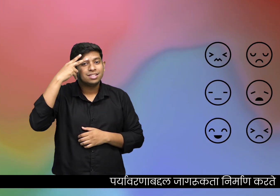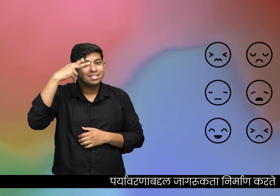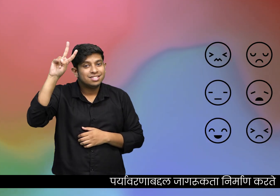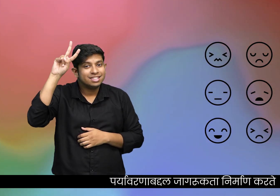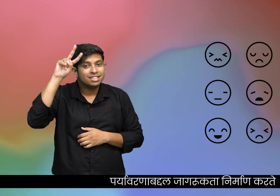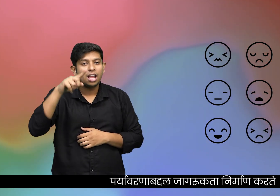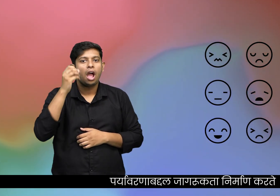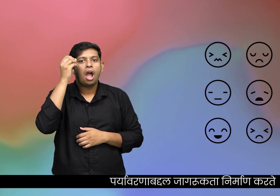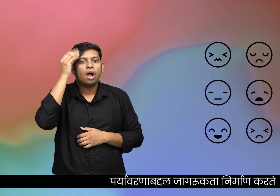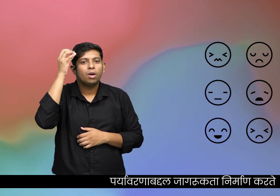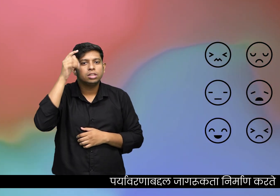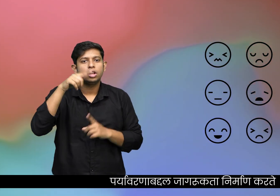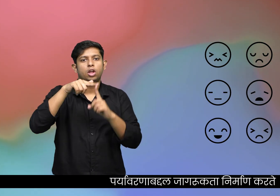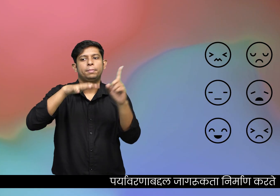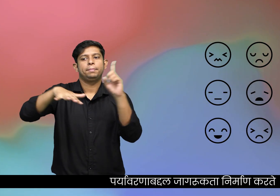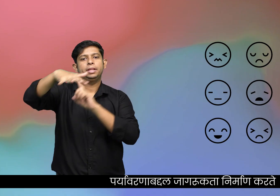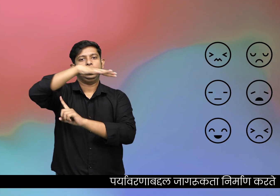पर्यावरणाबद्दल जागरूकता निर्माण करते,